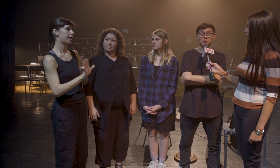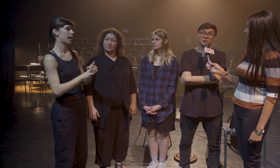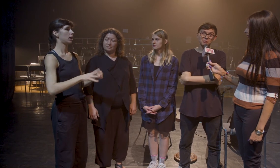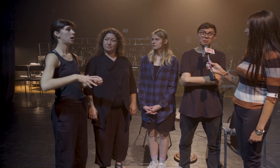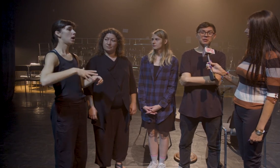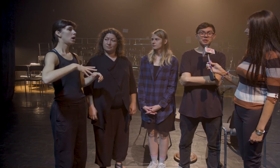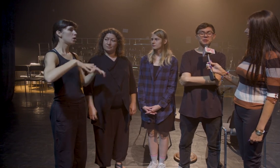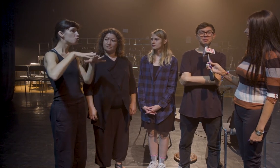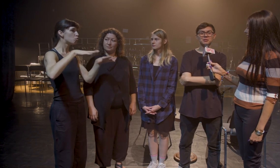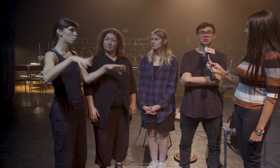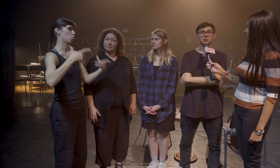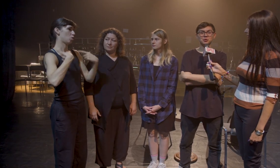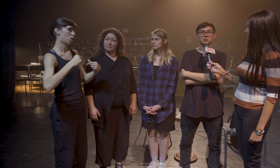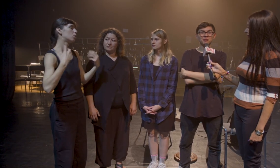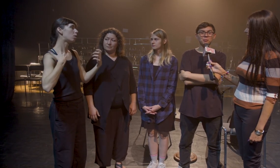i też mamy nadzieję, że prędzej czy później tutaj w Opolu